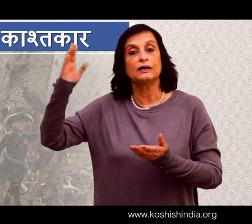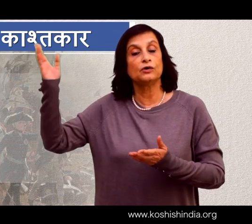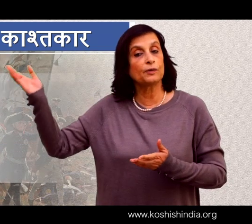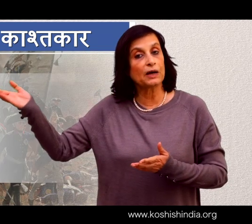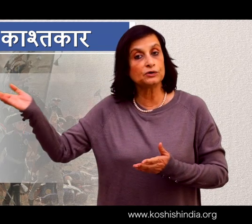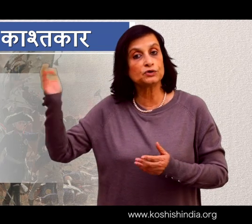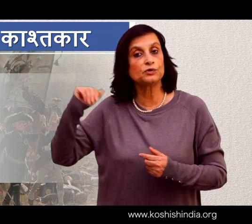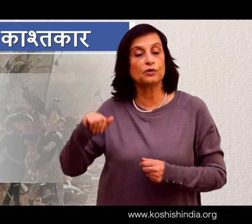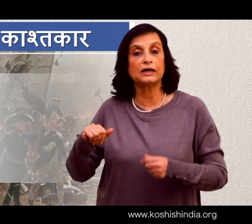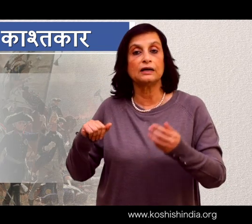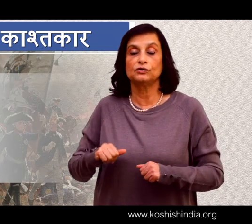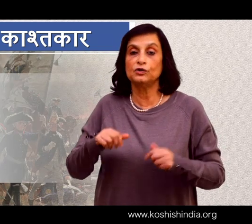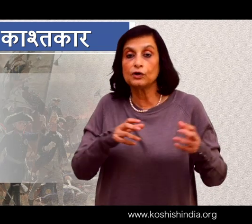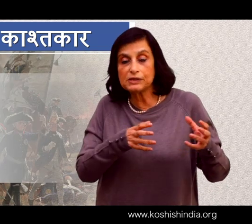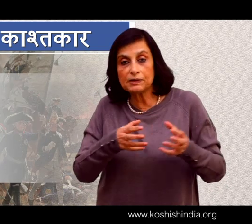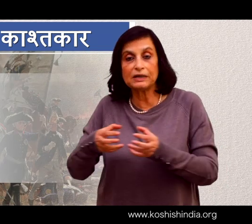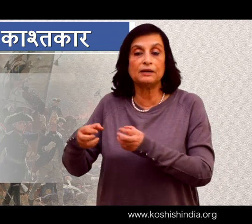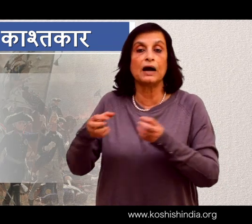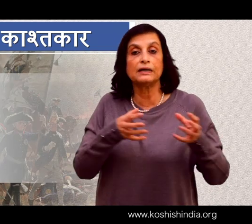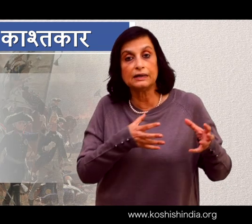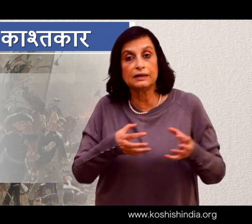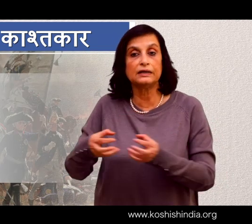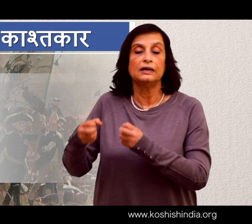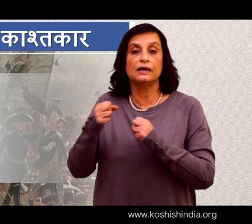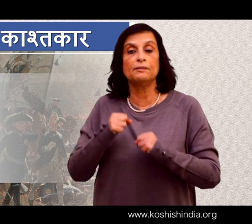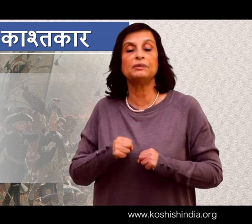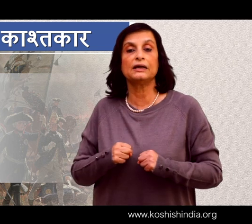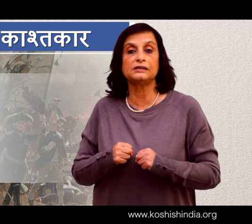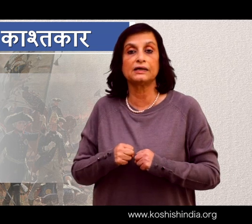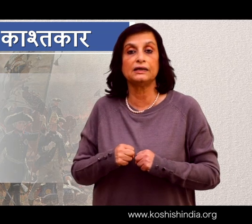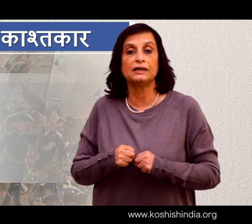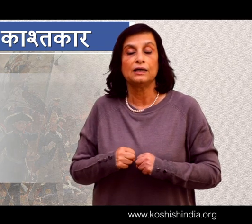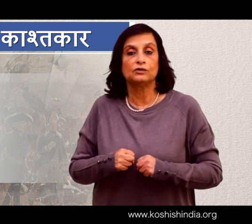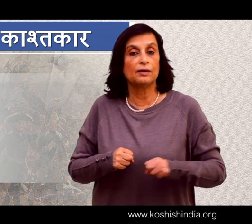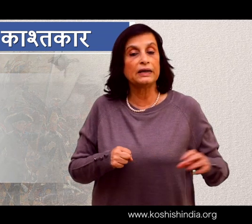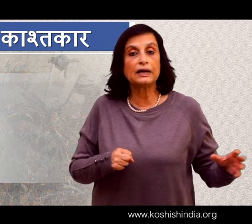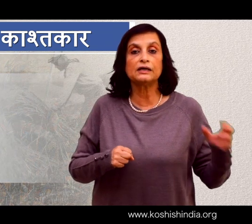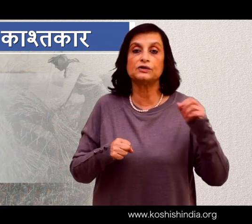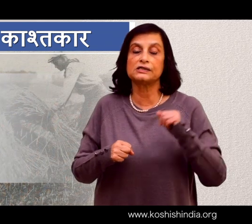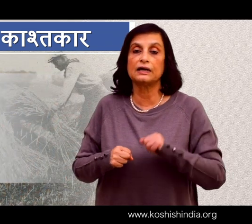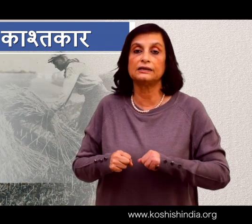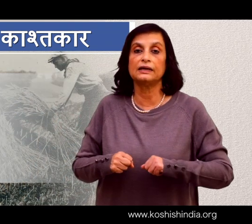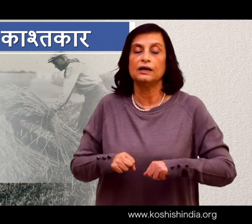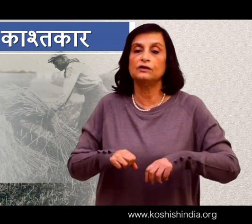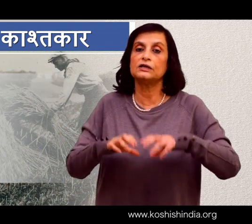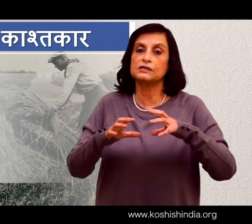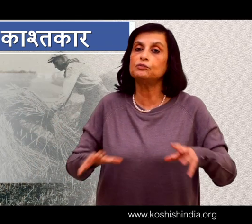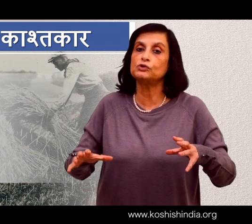समययूरोपमेंयुद्धशुरूहोगया।इसलिए, यूरोपसेभीभारीमांगआनेलगी ,उनकाकहनाथाकिउन्हेंभीअनाजकीजरूरतहै। परिणामस्वरूप,अमेरिकीकिसानोंनेबाकीसबकुछछोड़कर